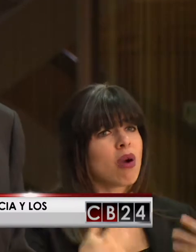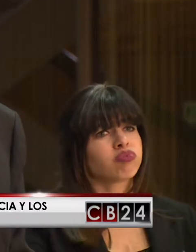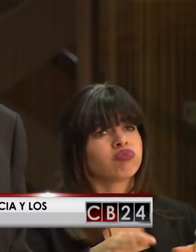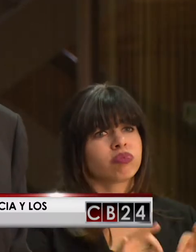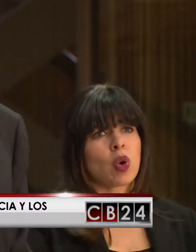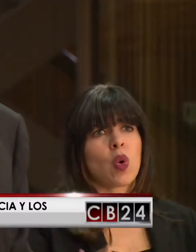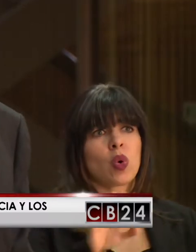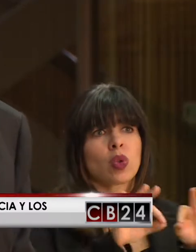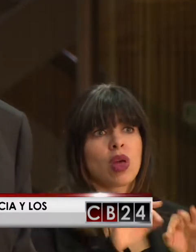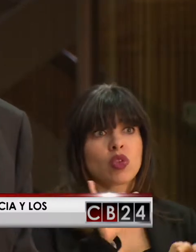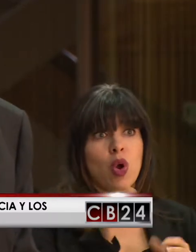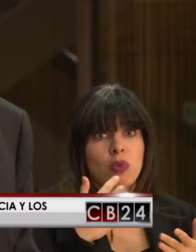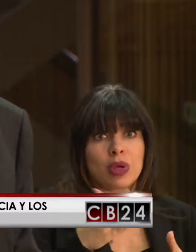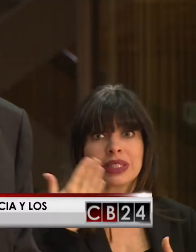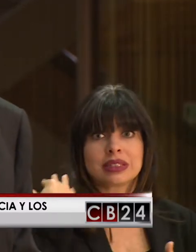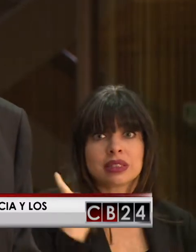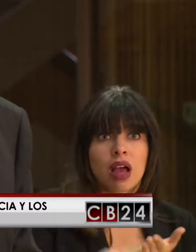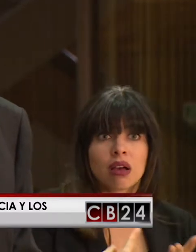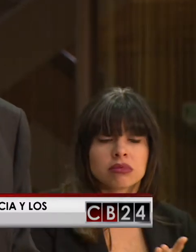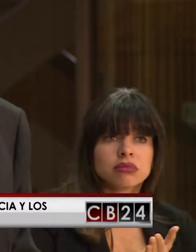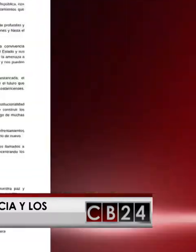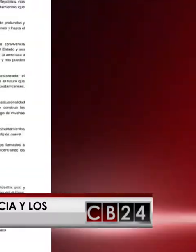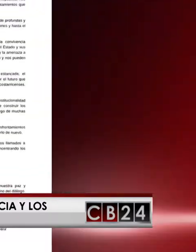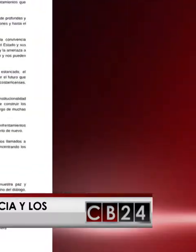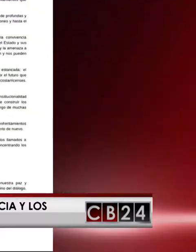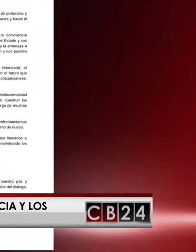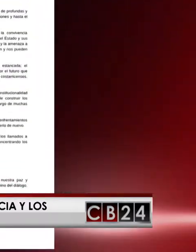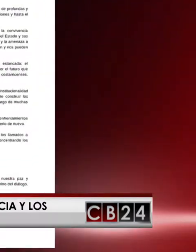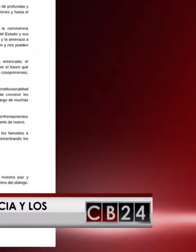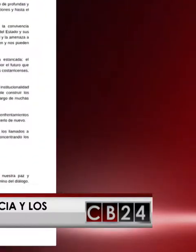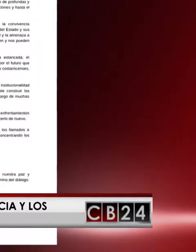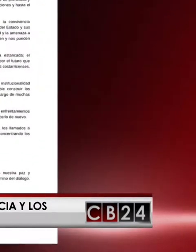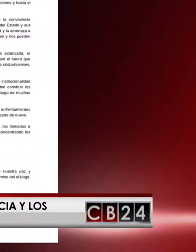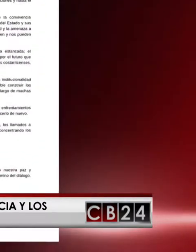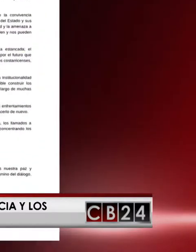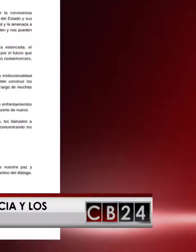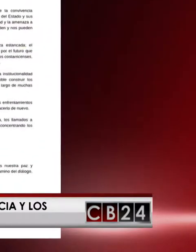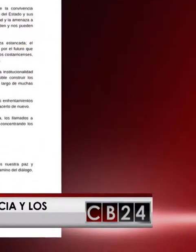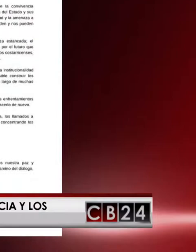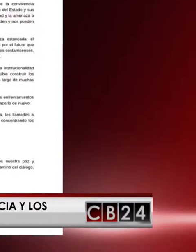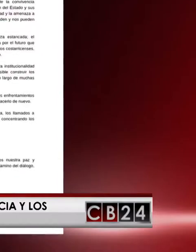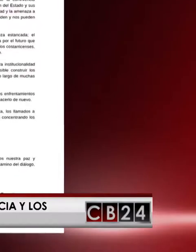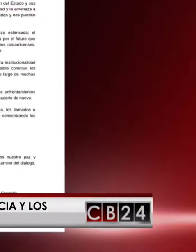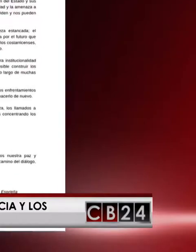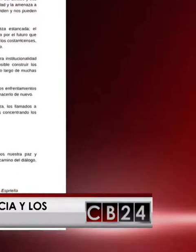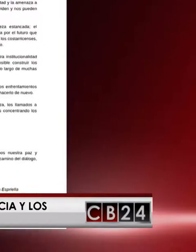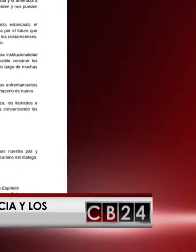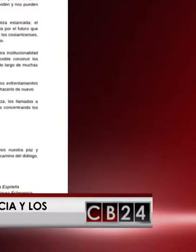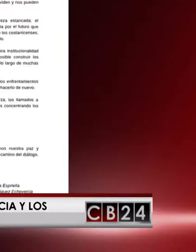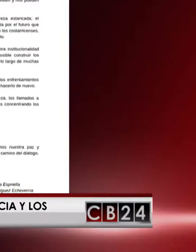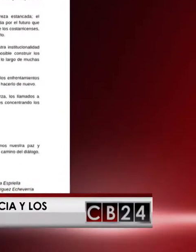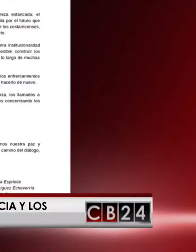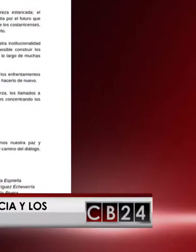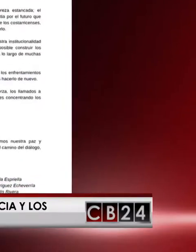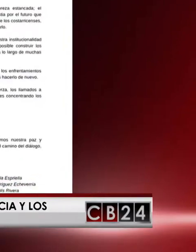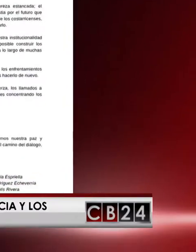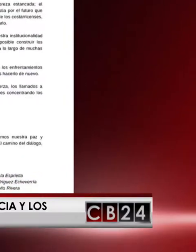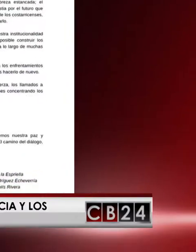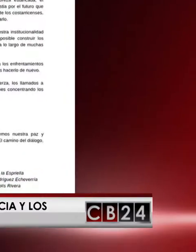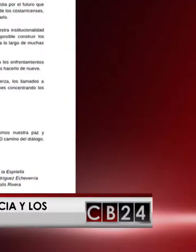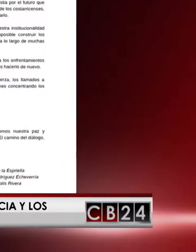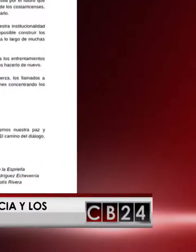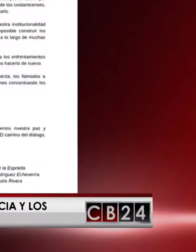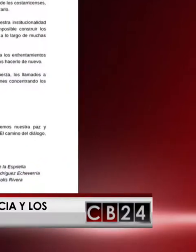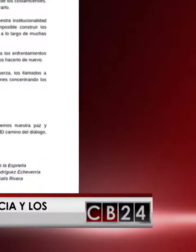la salida de Edgar Mora del Ministerio de Educación Pública, misma que se concretó el lunes anterior tras un fin de semana con